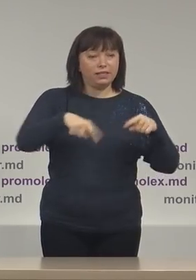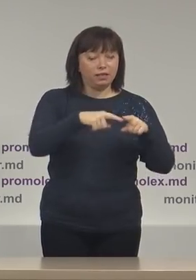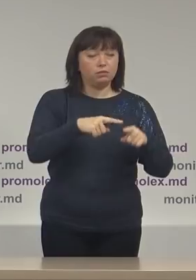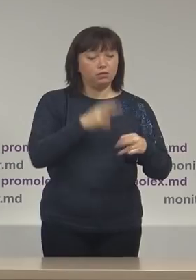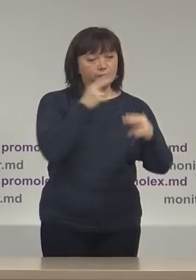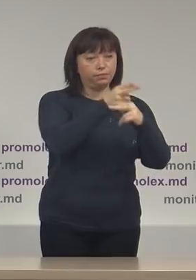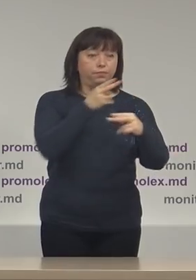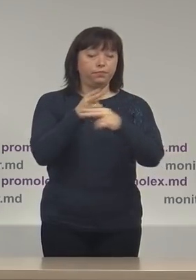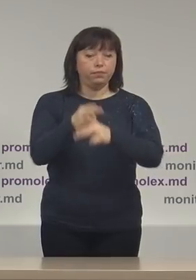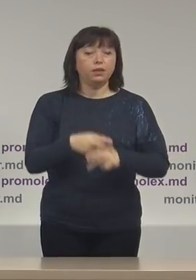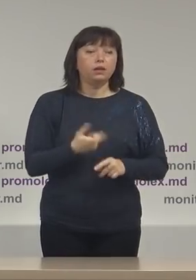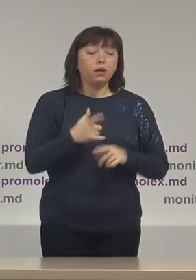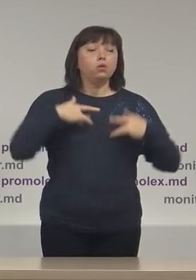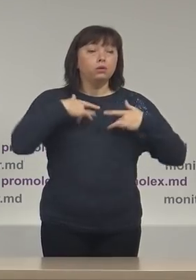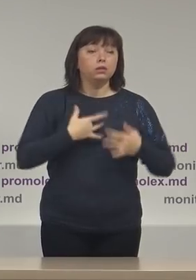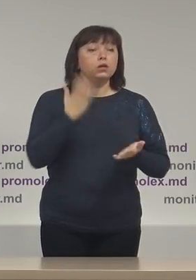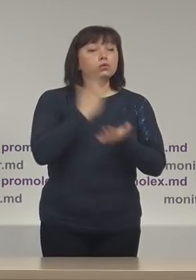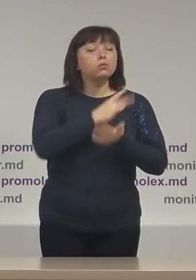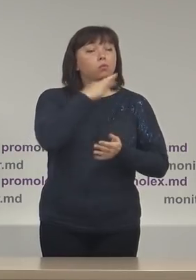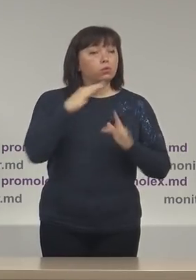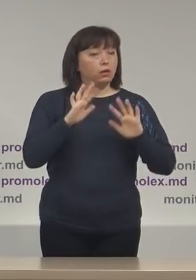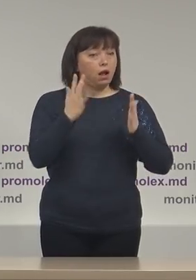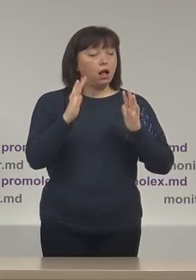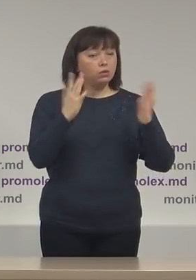regret, destul de multe cazuri de